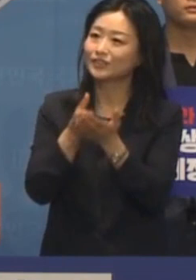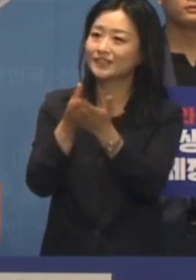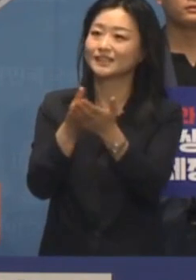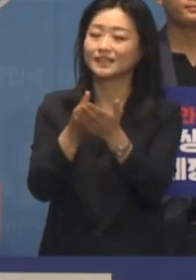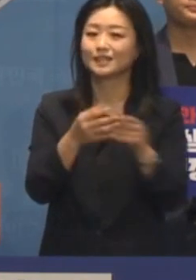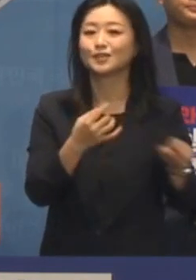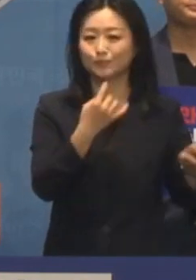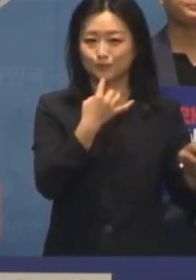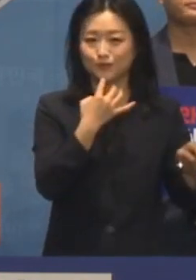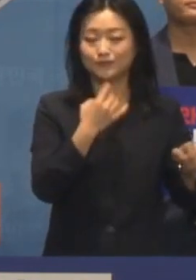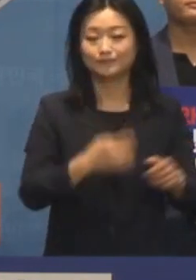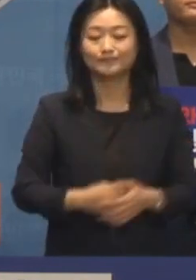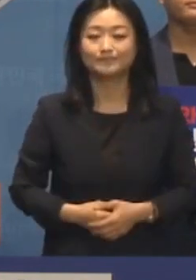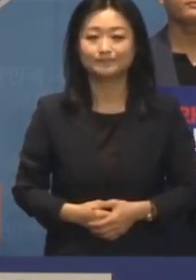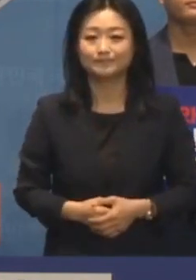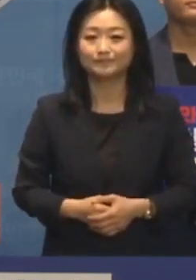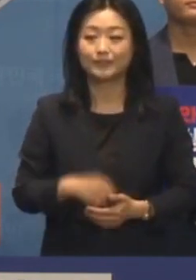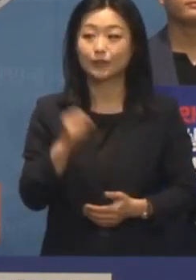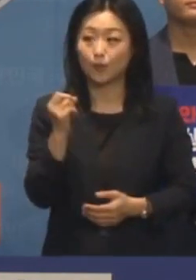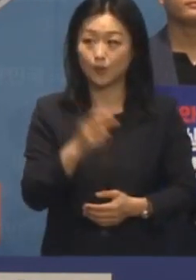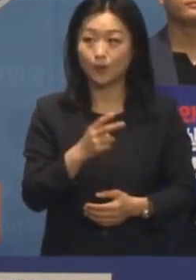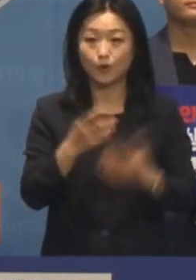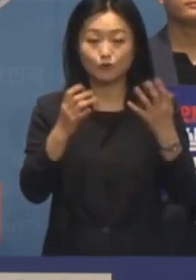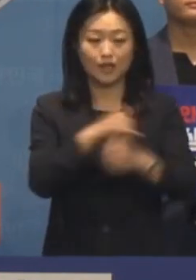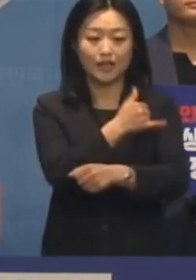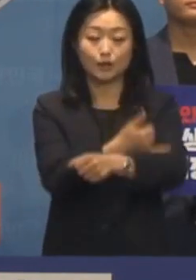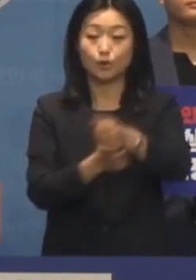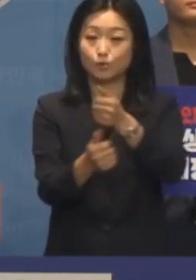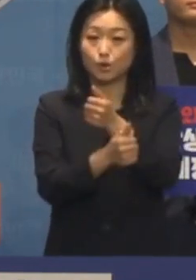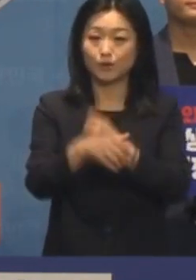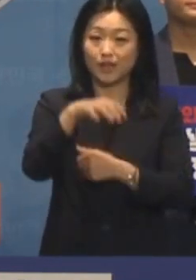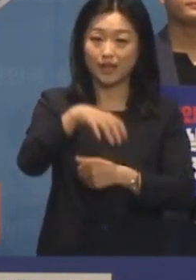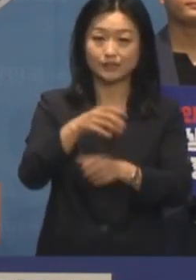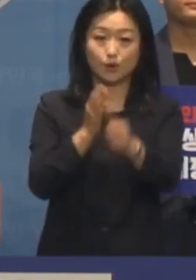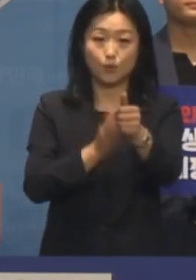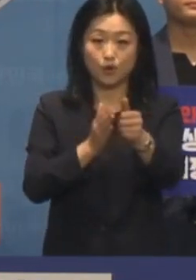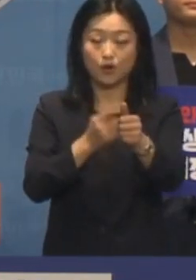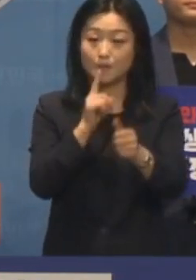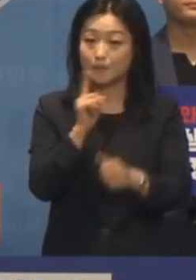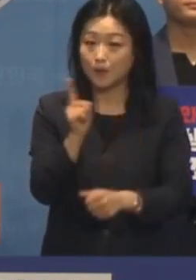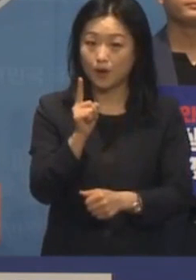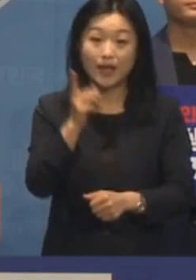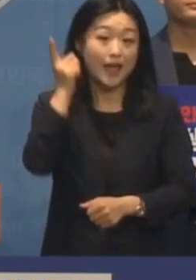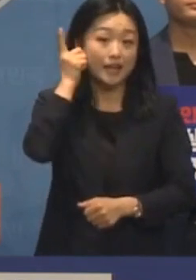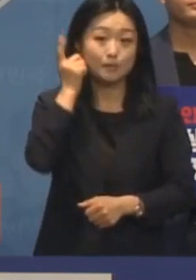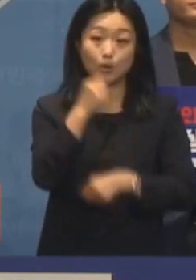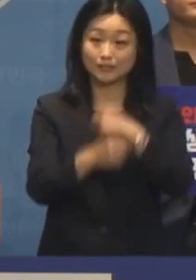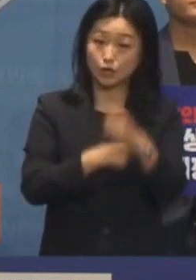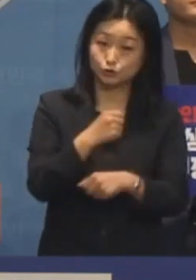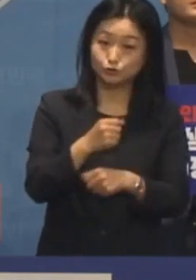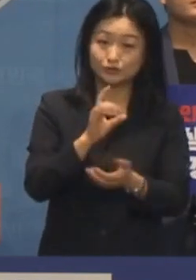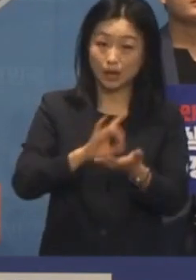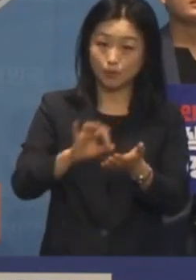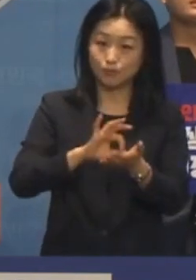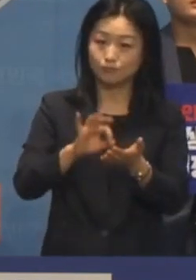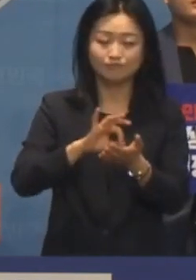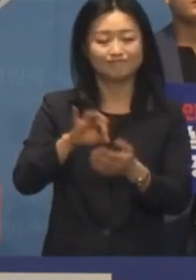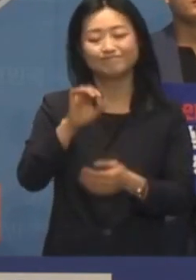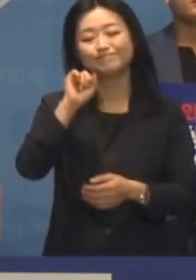것의 최대이기 때문이다. 또 국가인권위원회에서 권고했던 휴대폰 자유라는 아직도 제대로 시행되고 있지